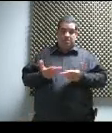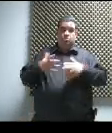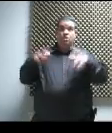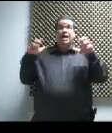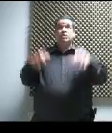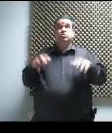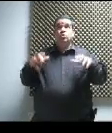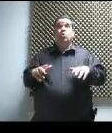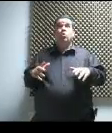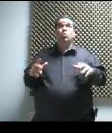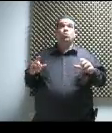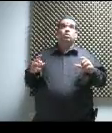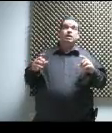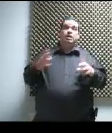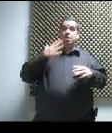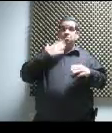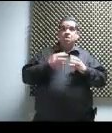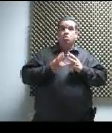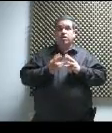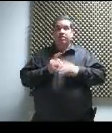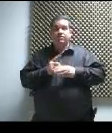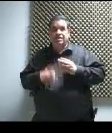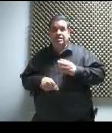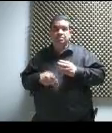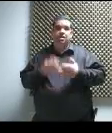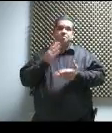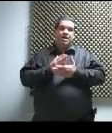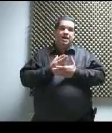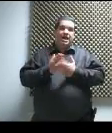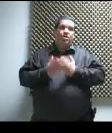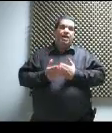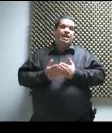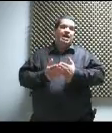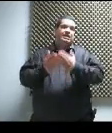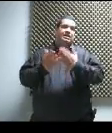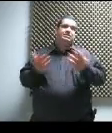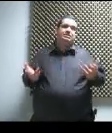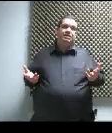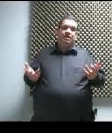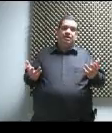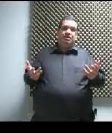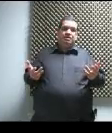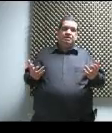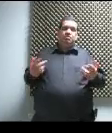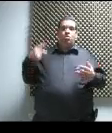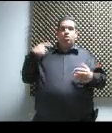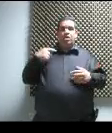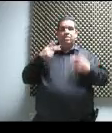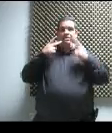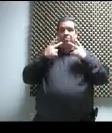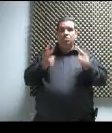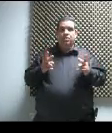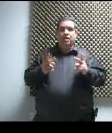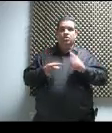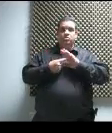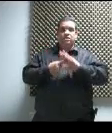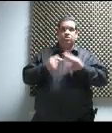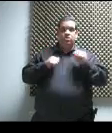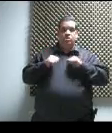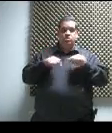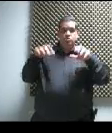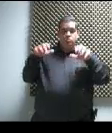lluvia. Por la lluvia, el mal tiempo. Fin de semana paralizaron las lanchas. Y entonces estamos en una plaza pública, tú presentas una obra,